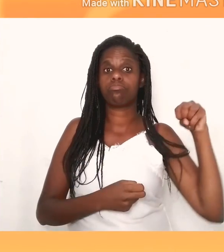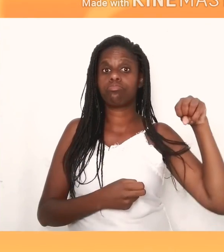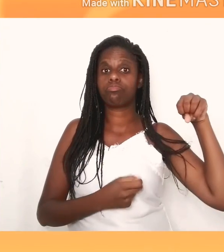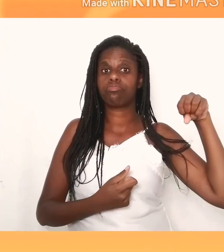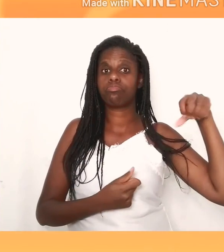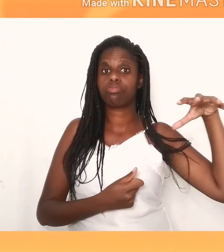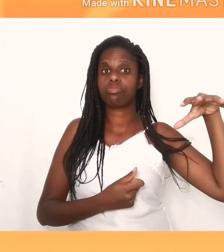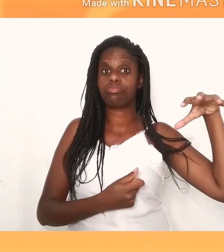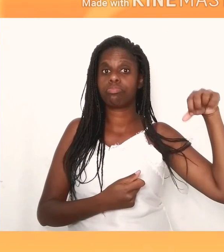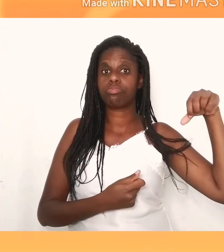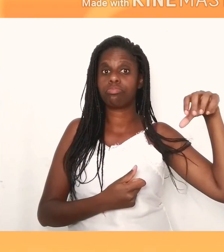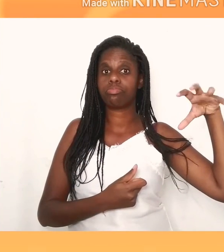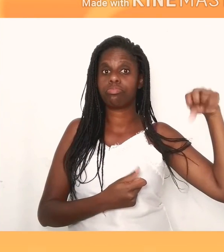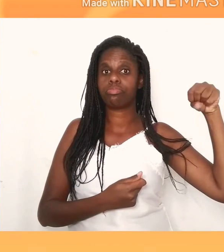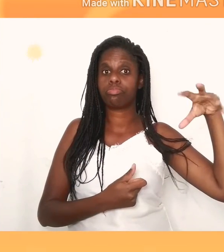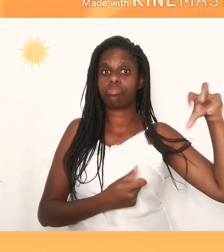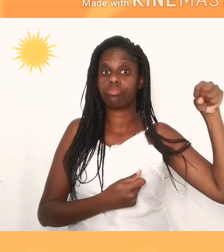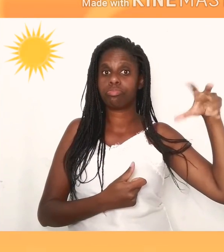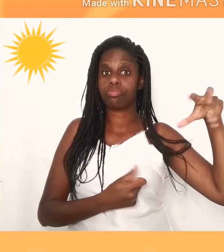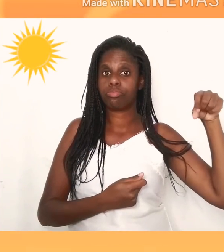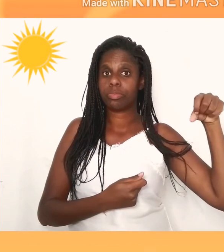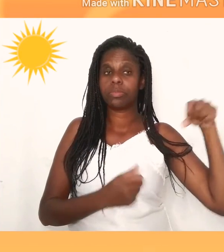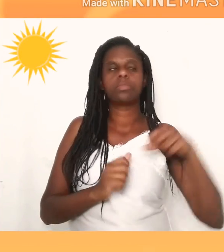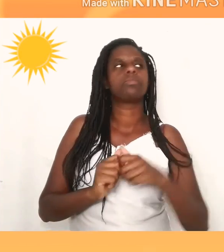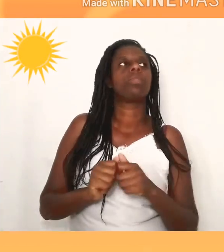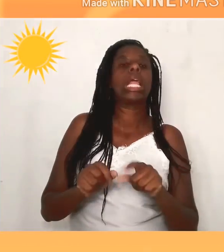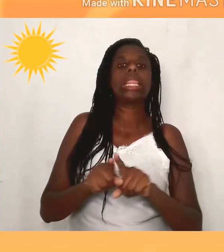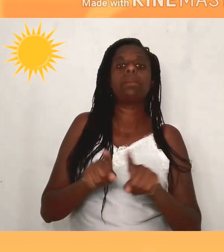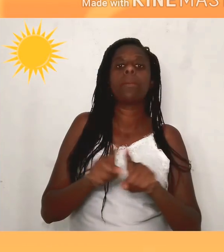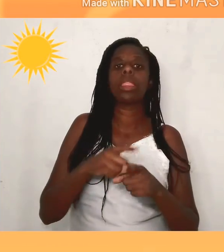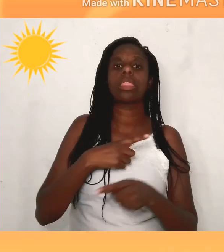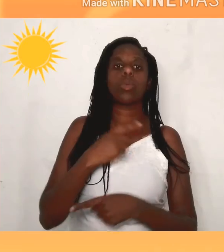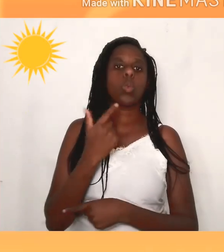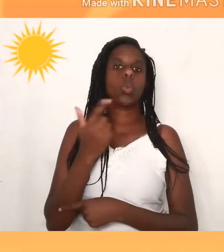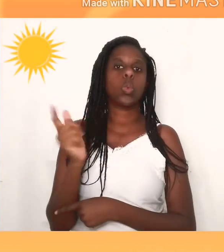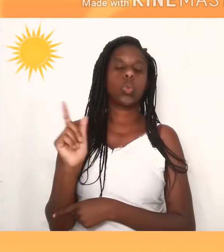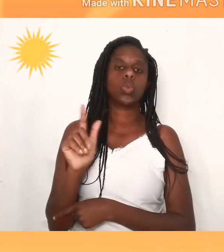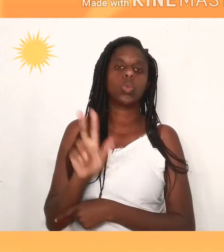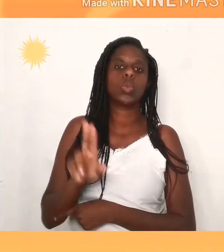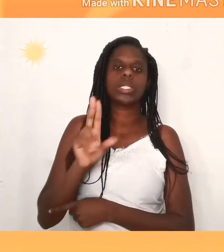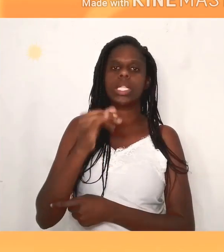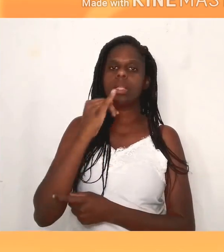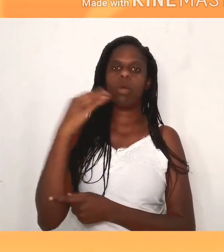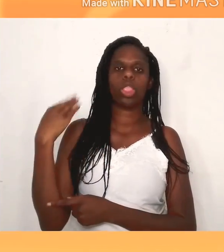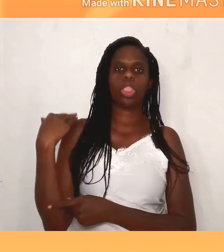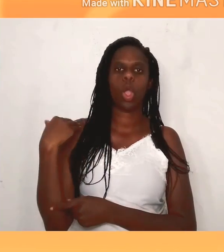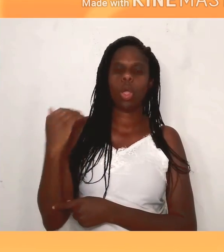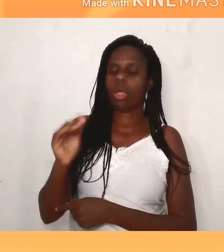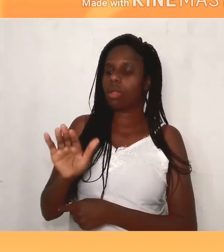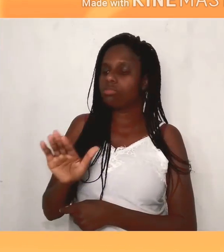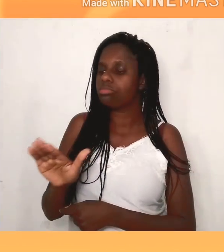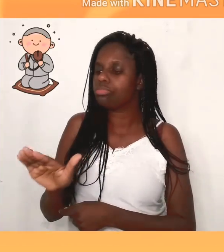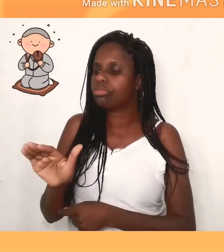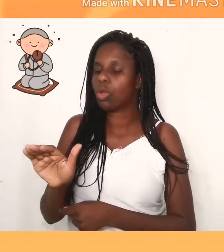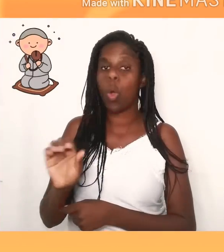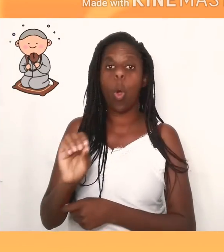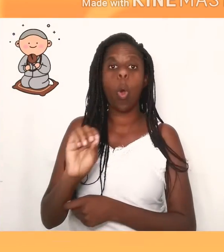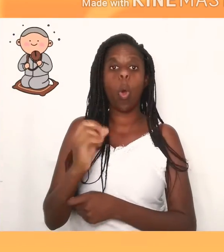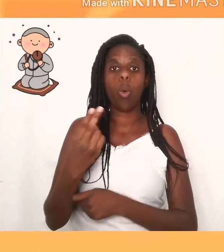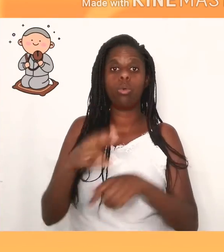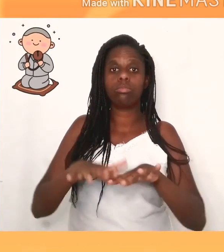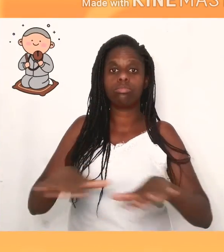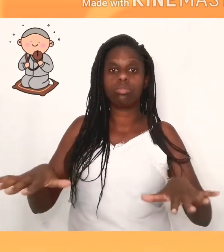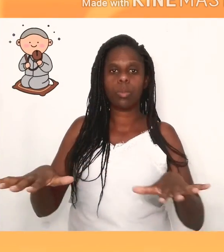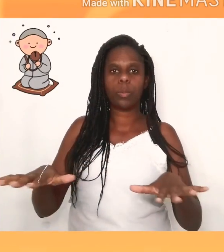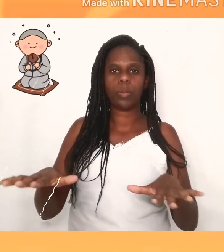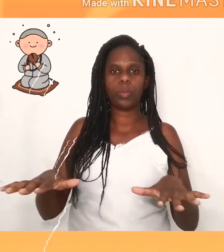a variação da luz da sala, outros usam algum recurso físico do toque ou vibração